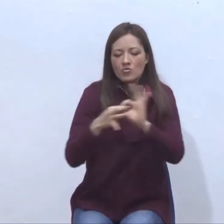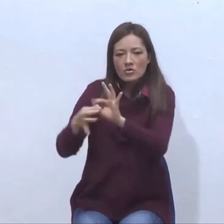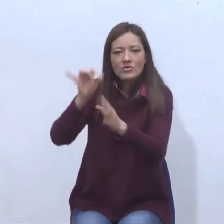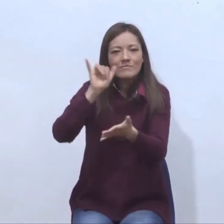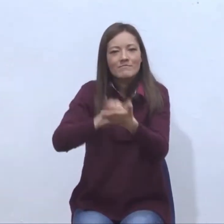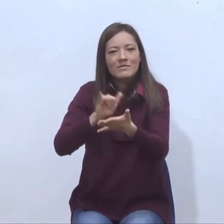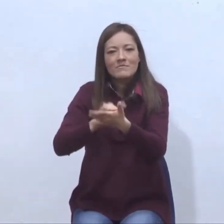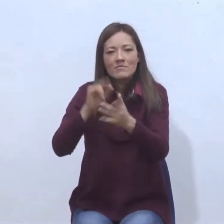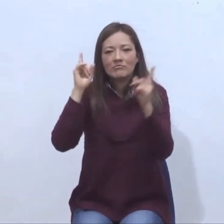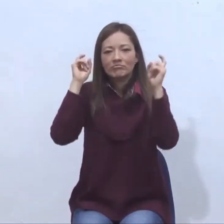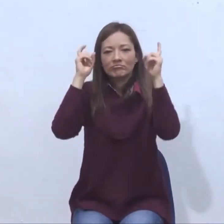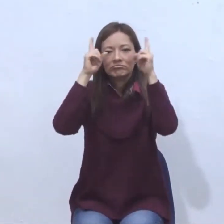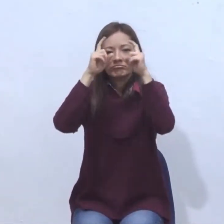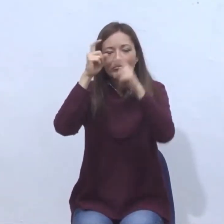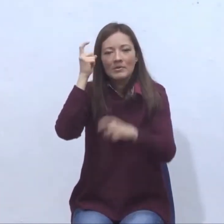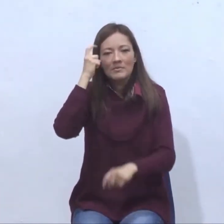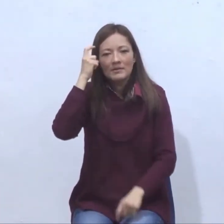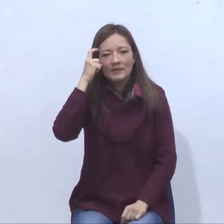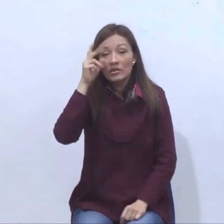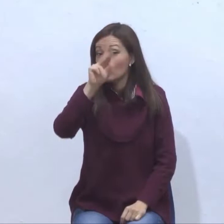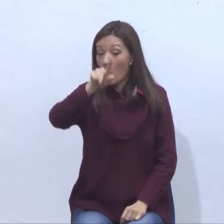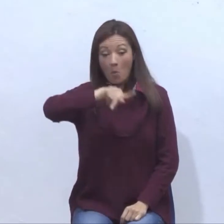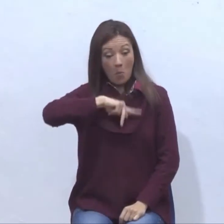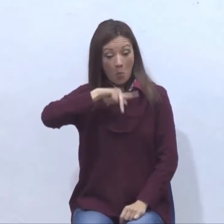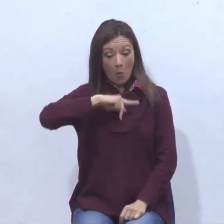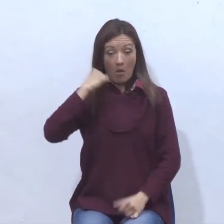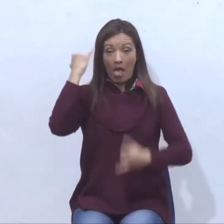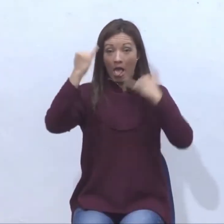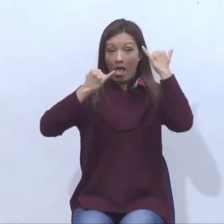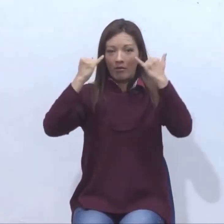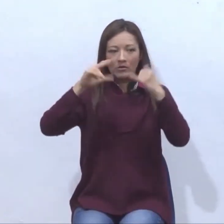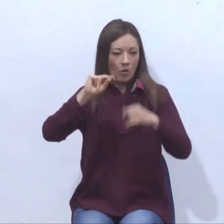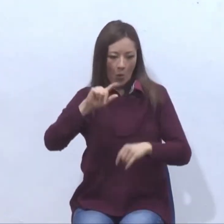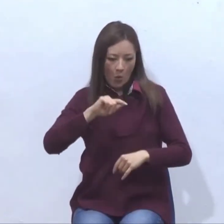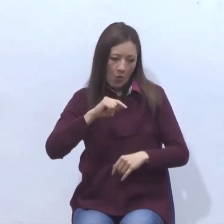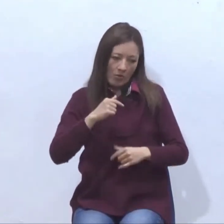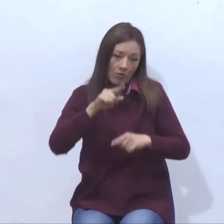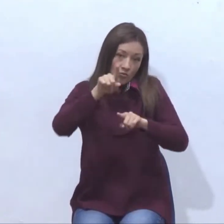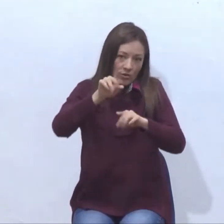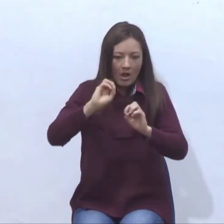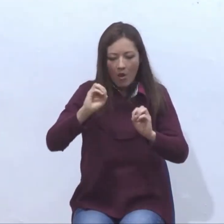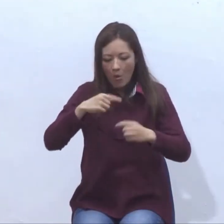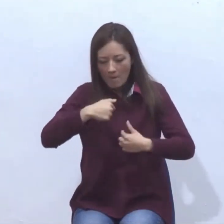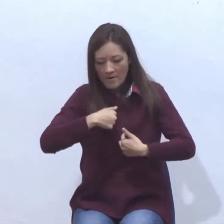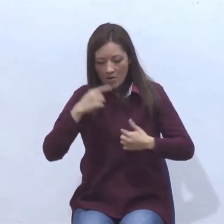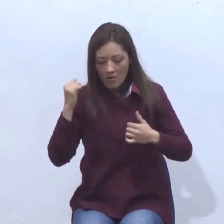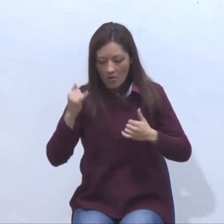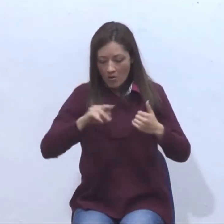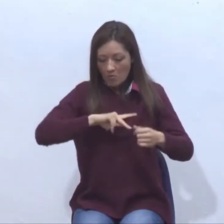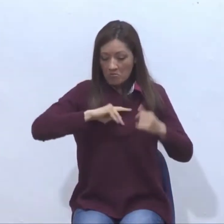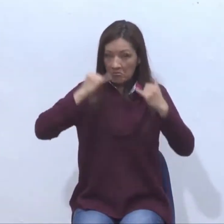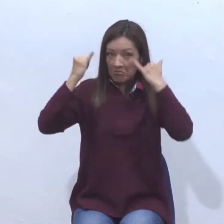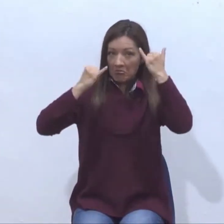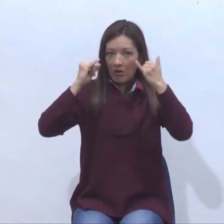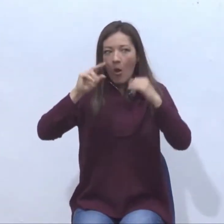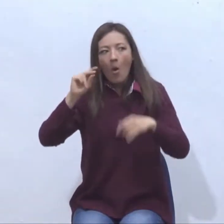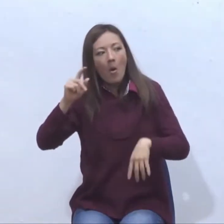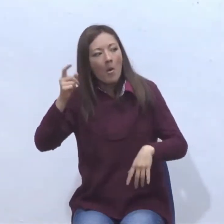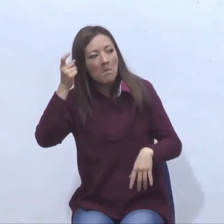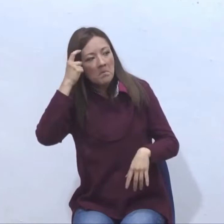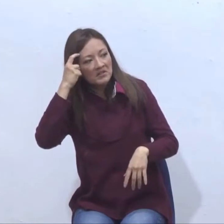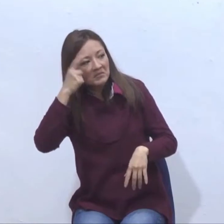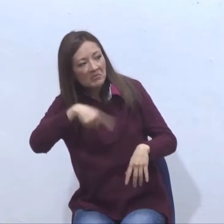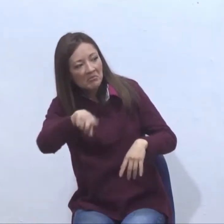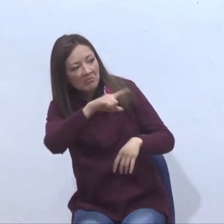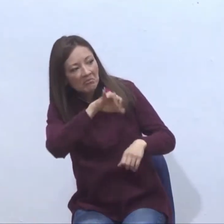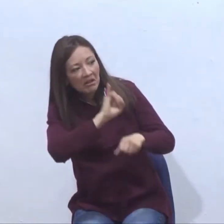pensamiento, escúcheme bien, no en su pensamiento, no en mi pensamiento, No en el pensamiento de una denominación,